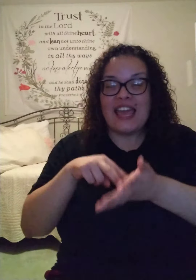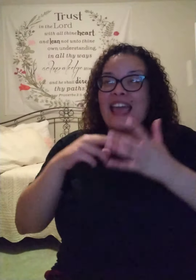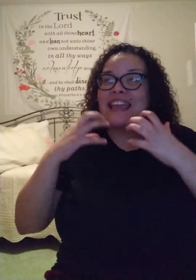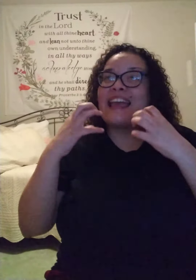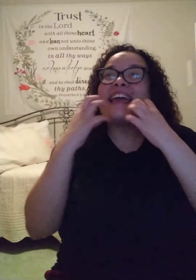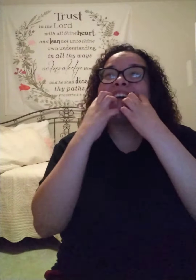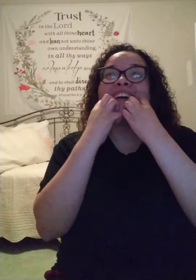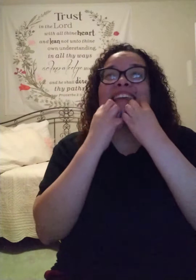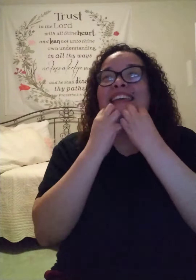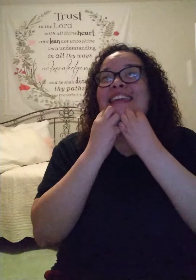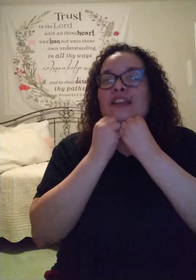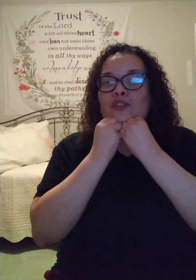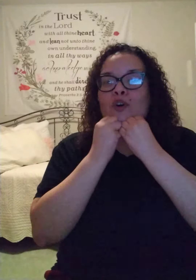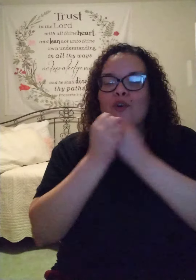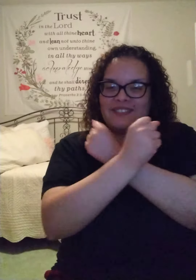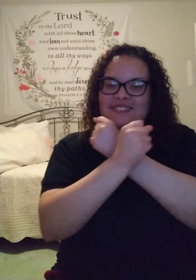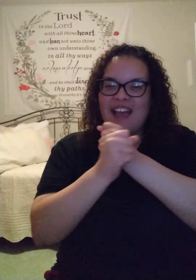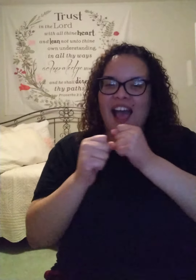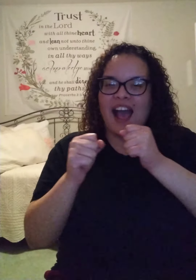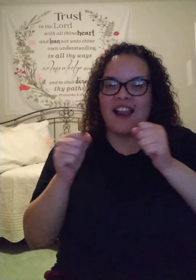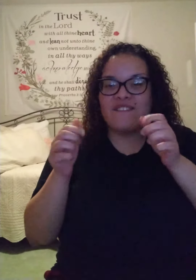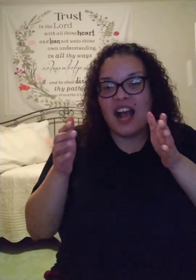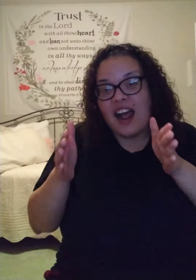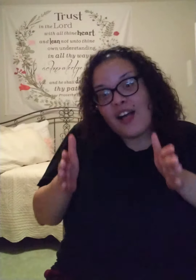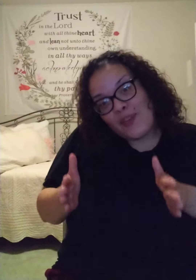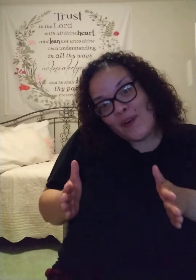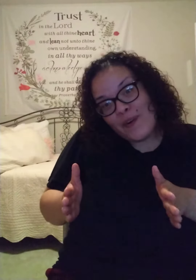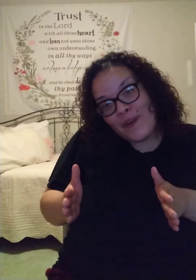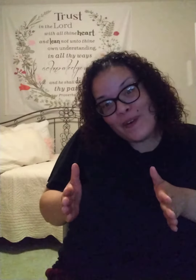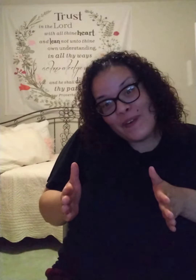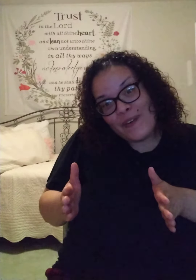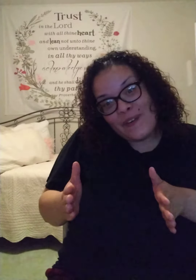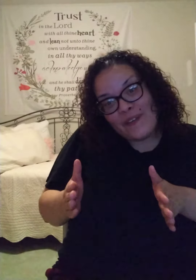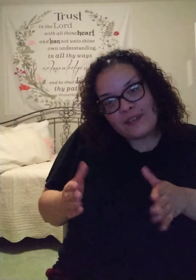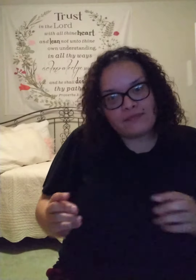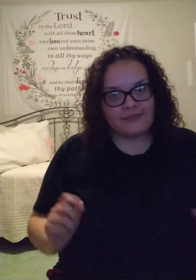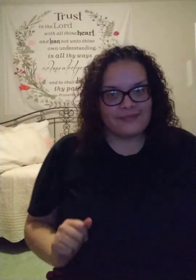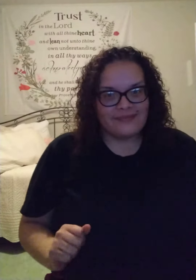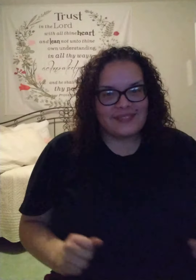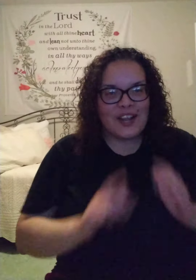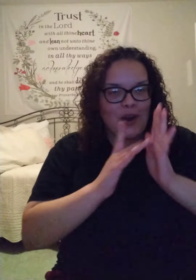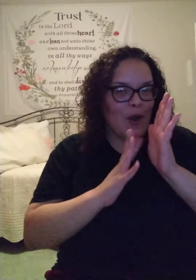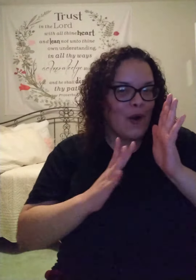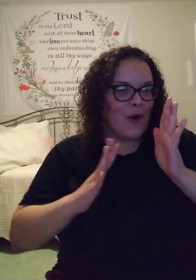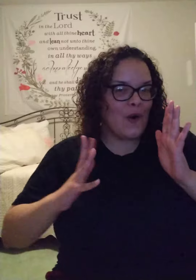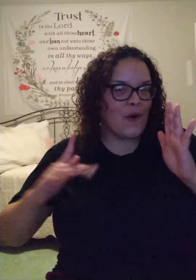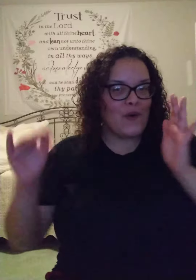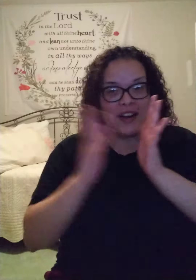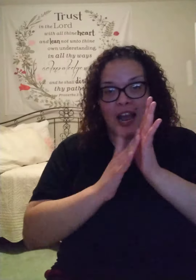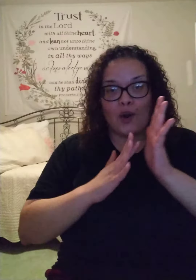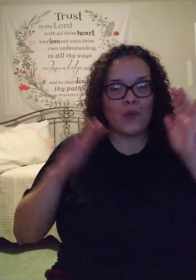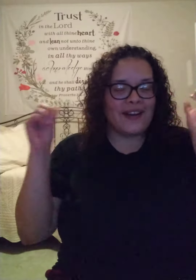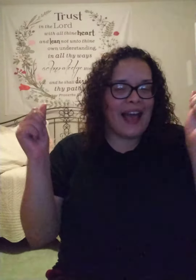querido salvador, gloria, gloria,